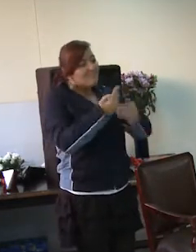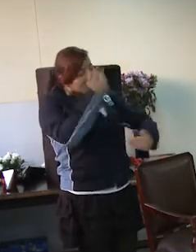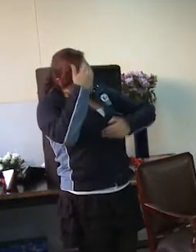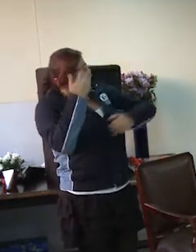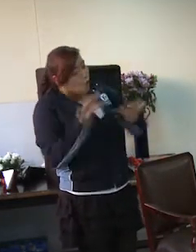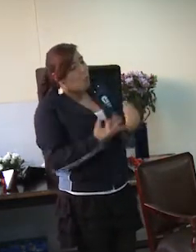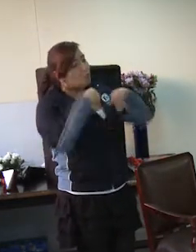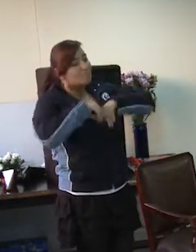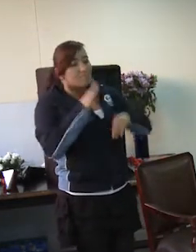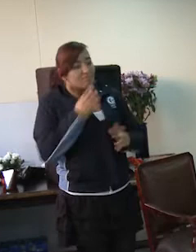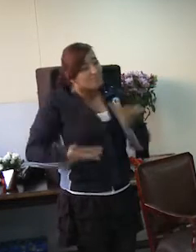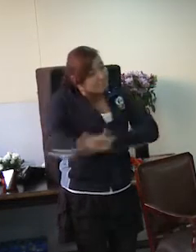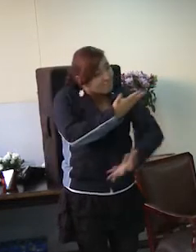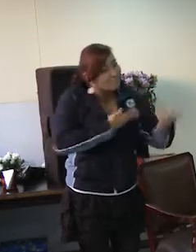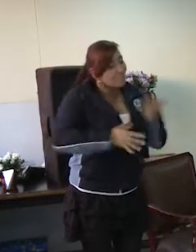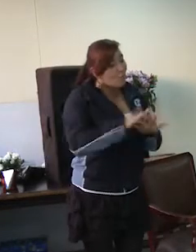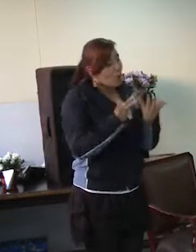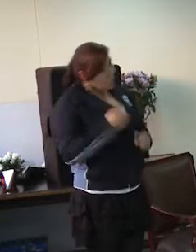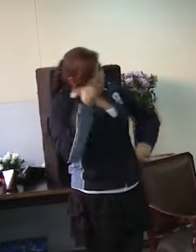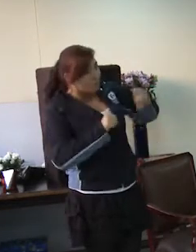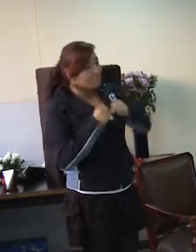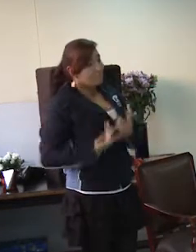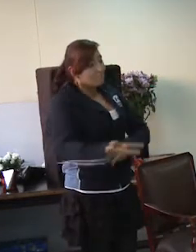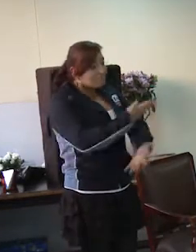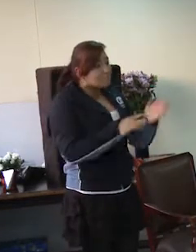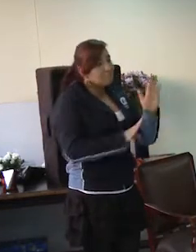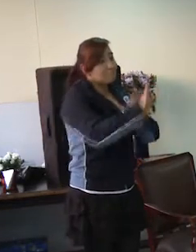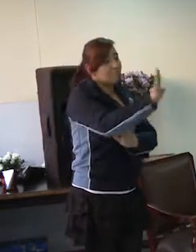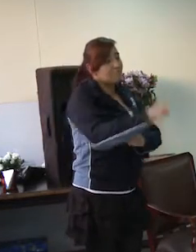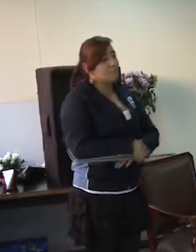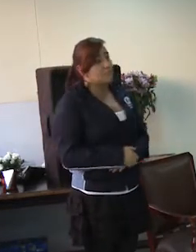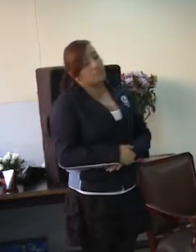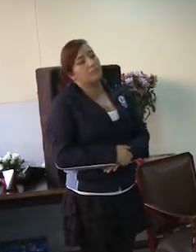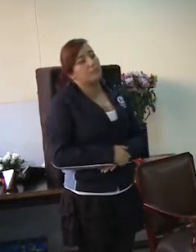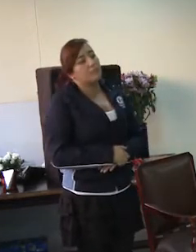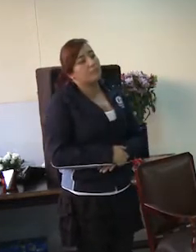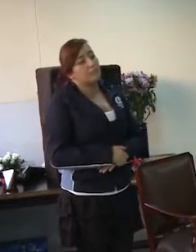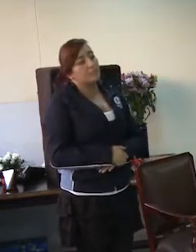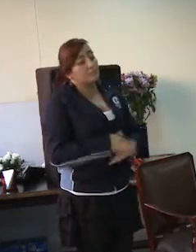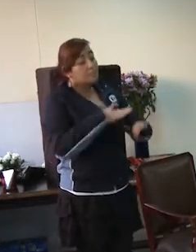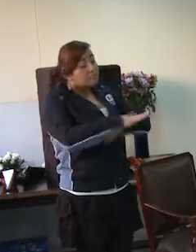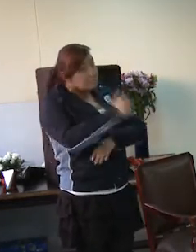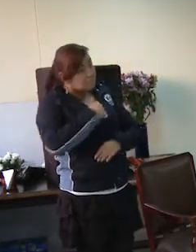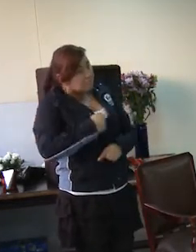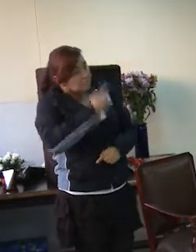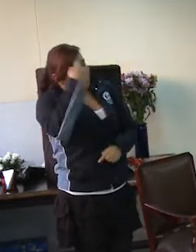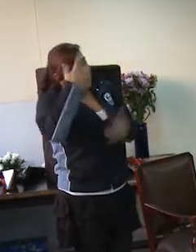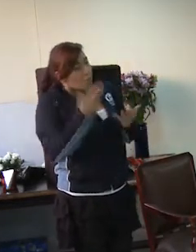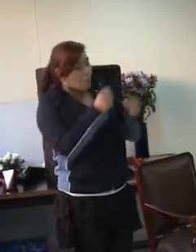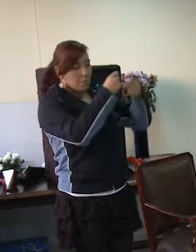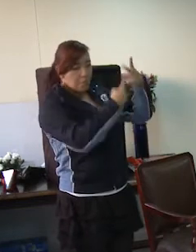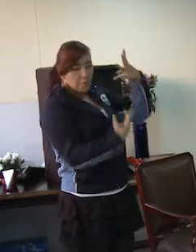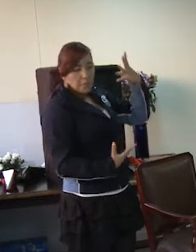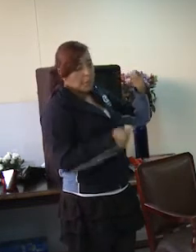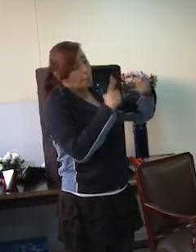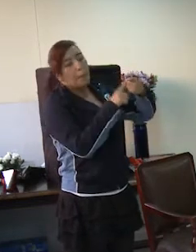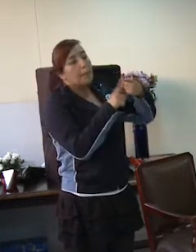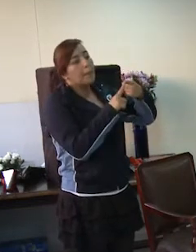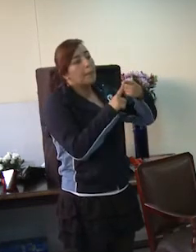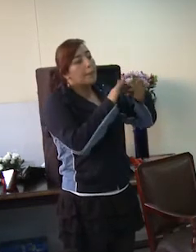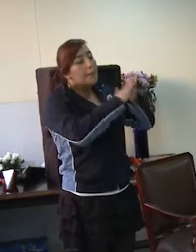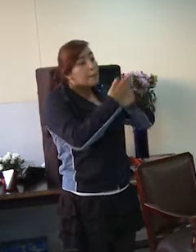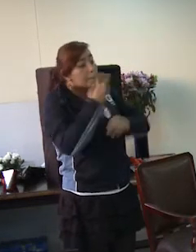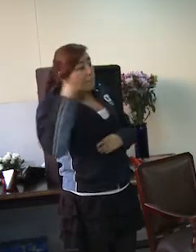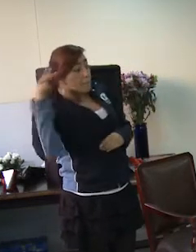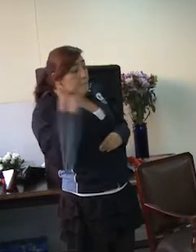sujetos con quien se encuentra y cómo posibilita que otros sean. Así pues debemos pensarnos en aspectos como la comunidad